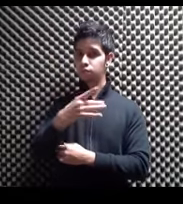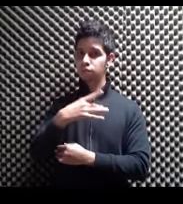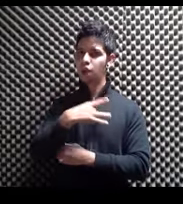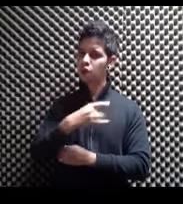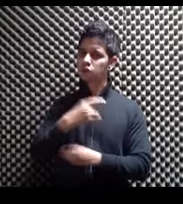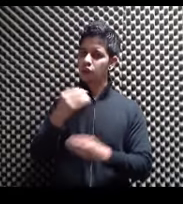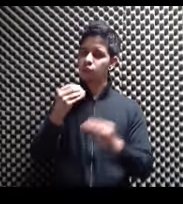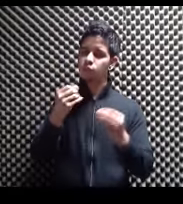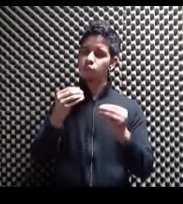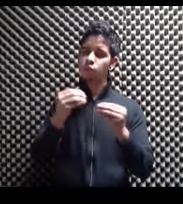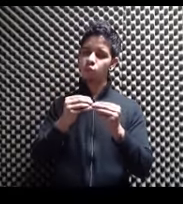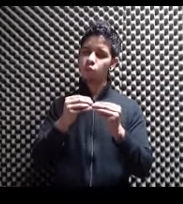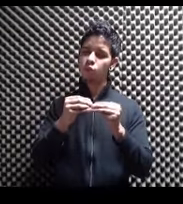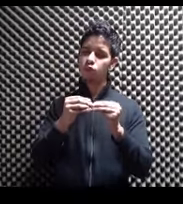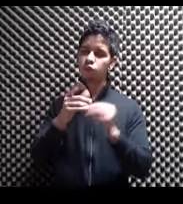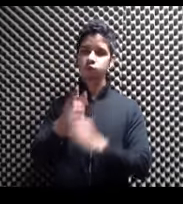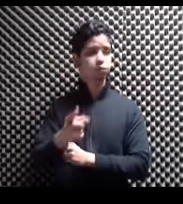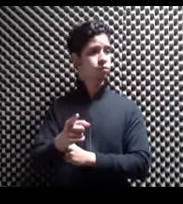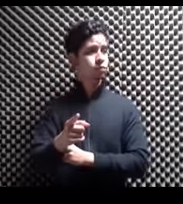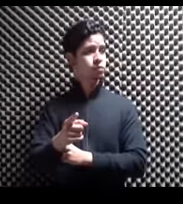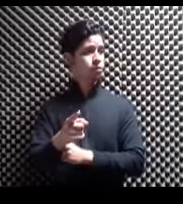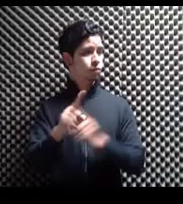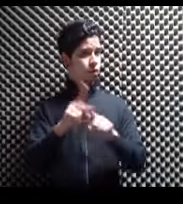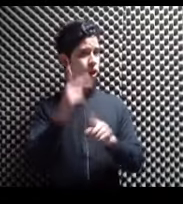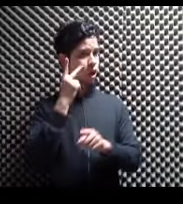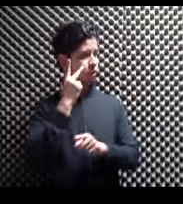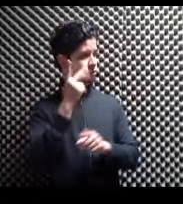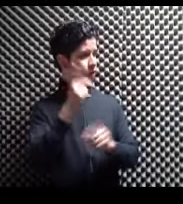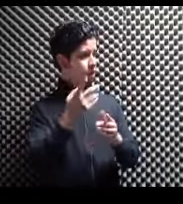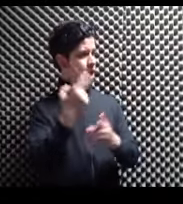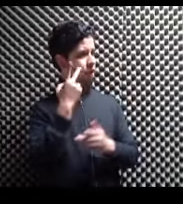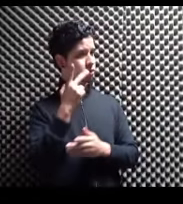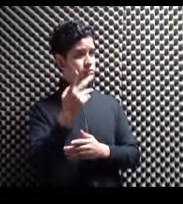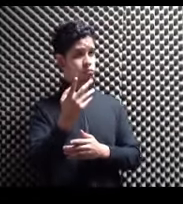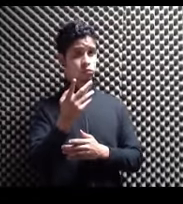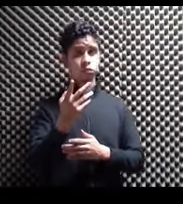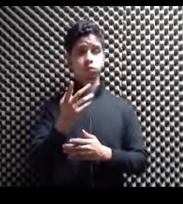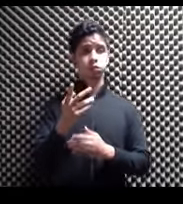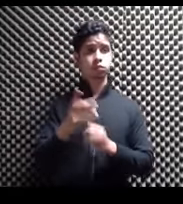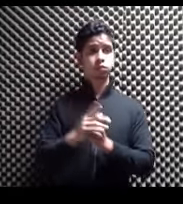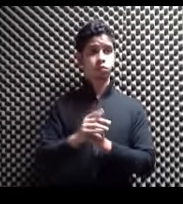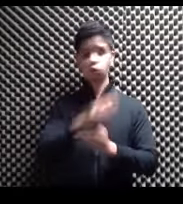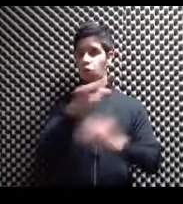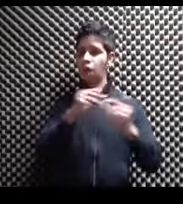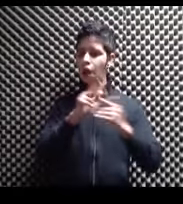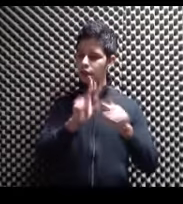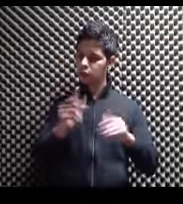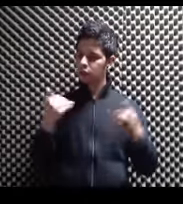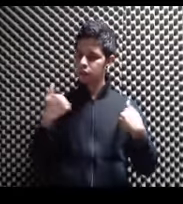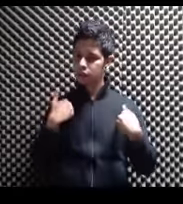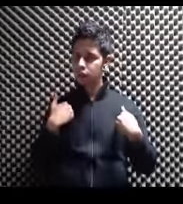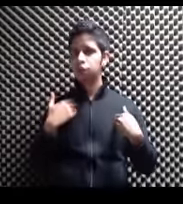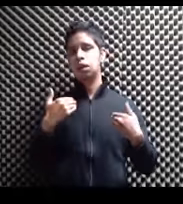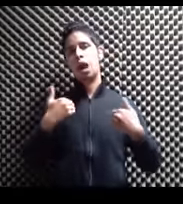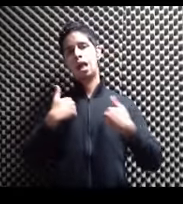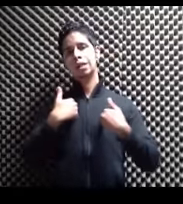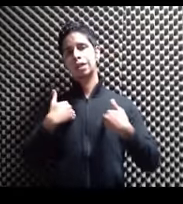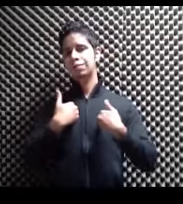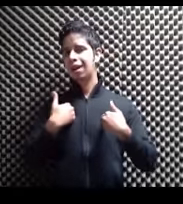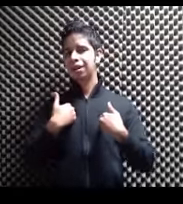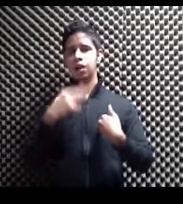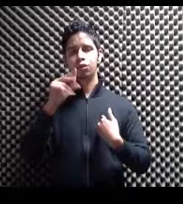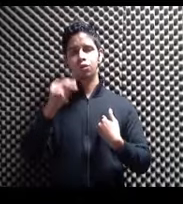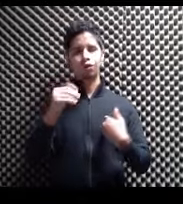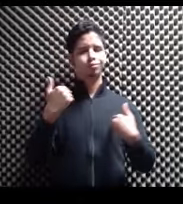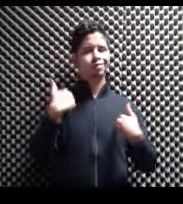Pero ahí tú las tienes, déjame ver una. Y definitivamente entonces, todo aquel que ya tenga una mascota, claro, no está en duda que estos son mensajes